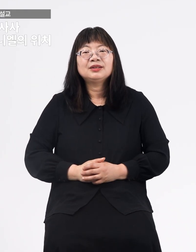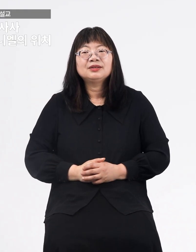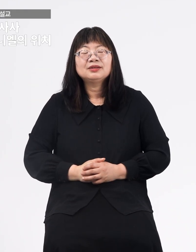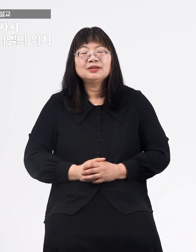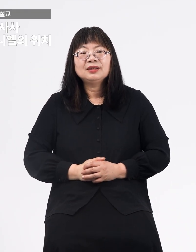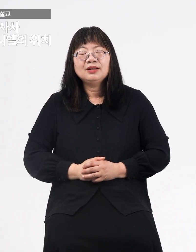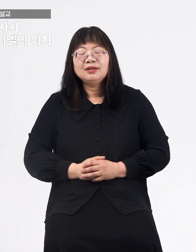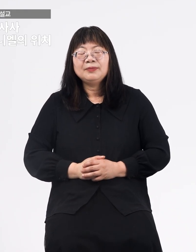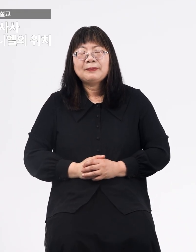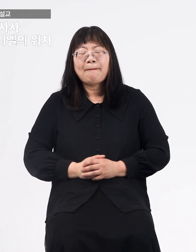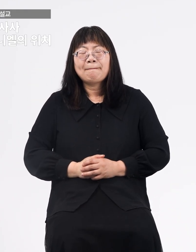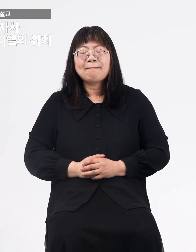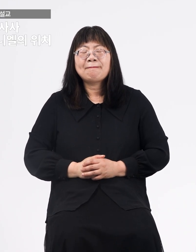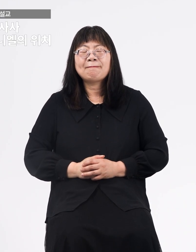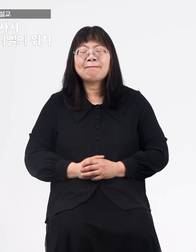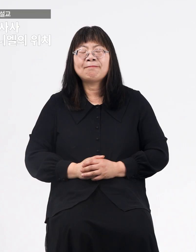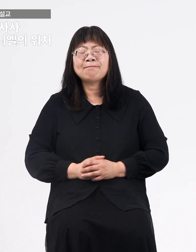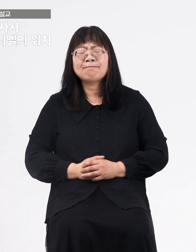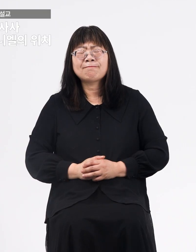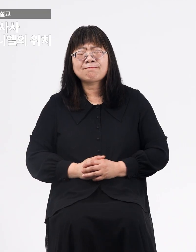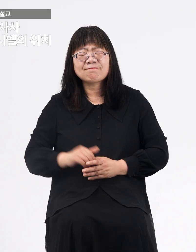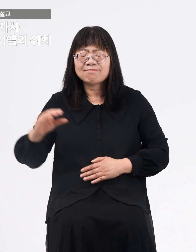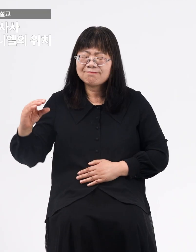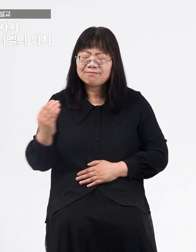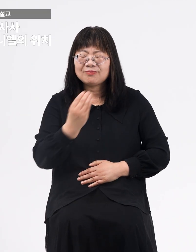성령이 오셨네.